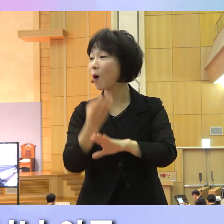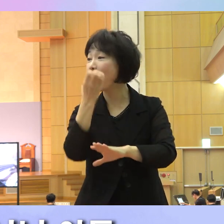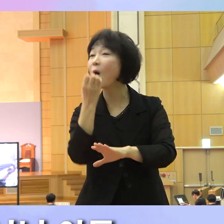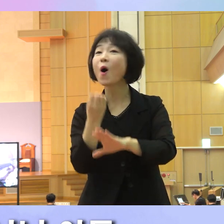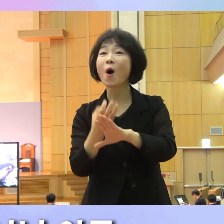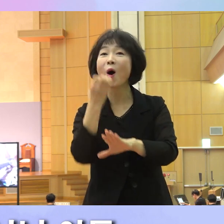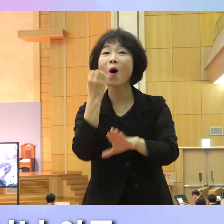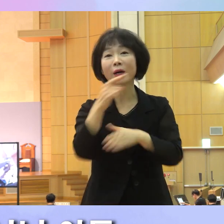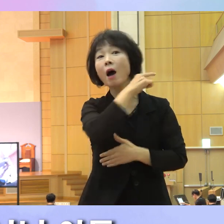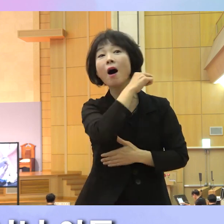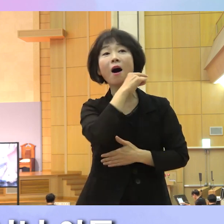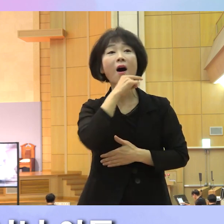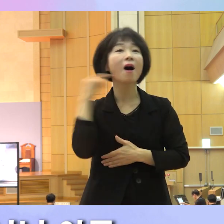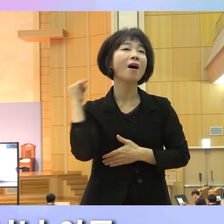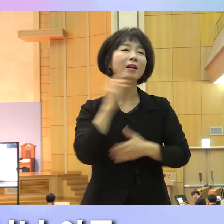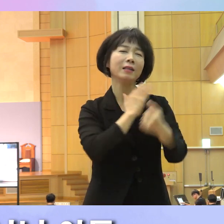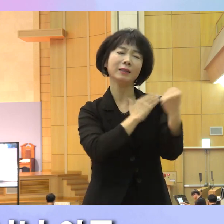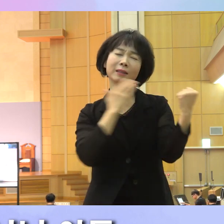주의 보혈